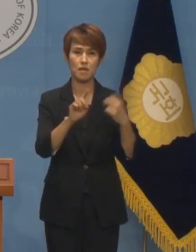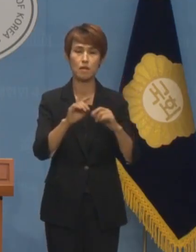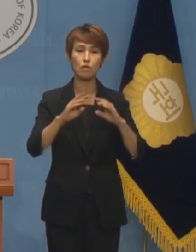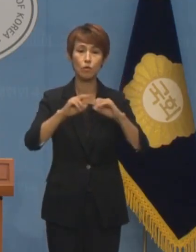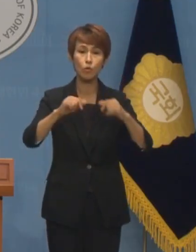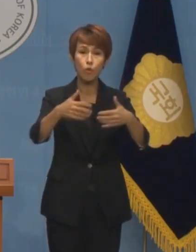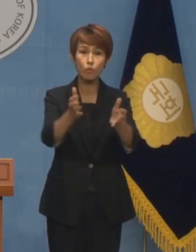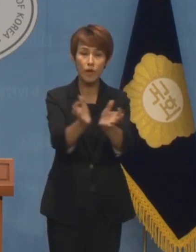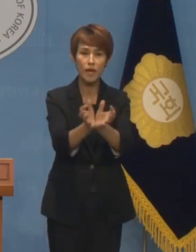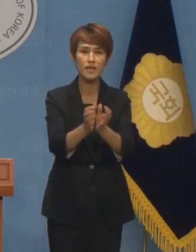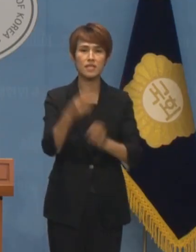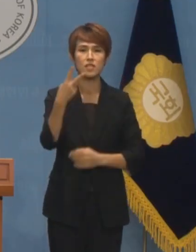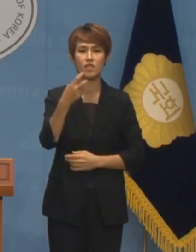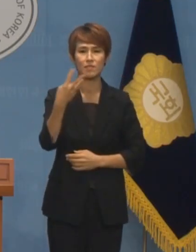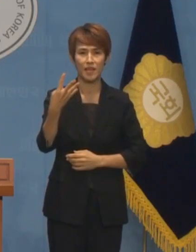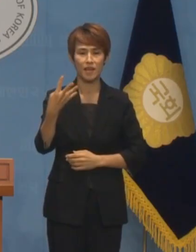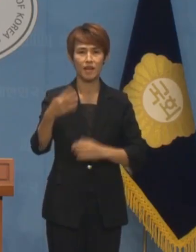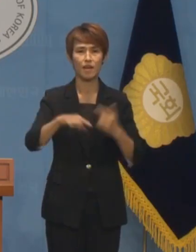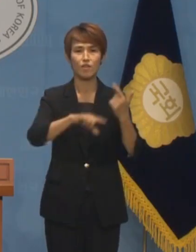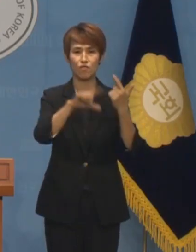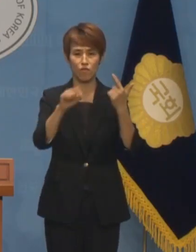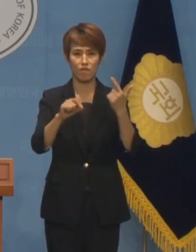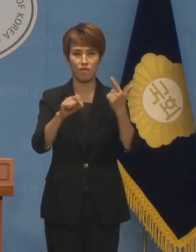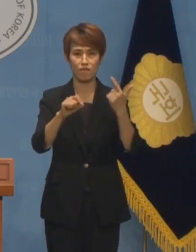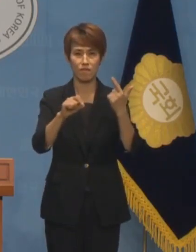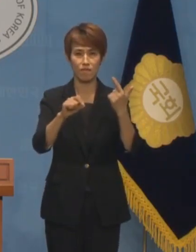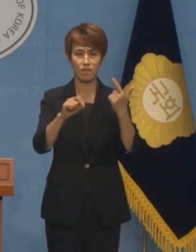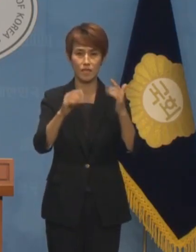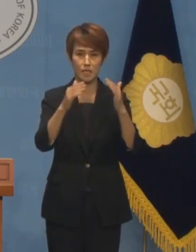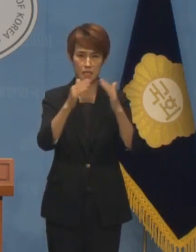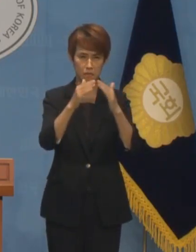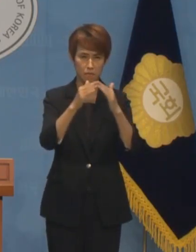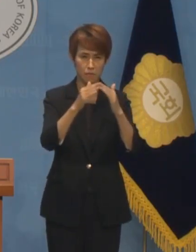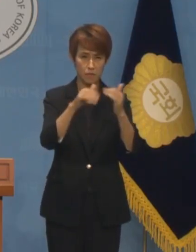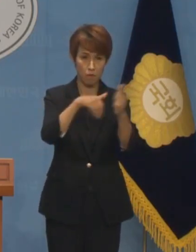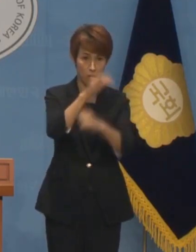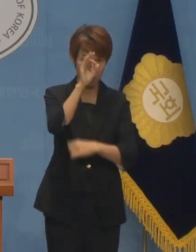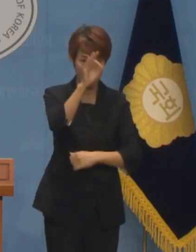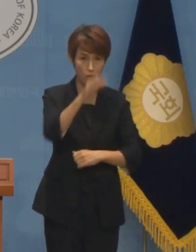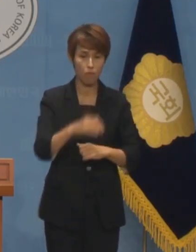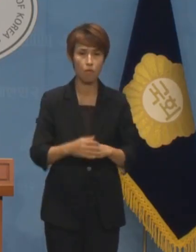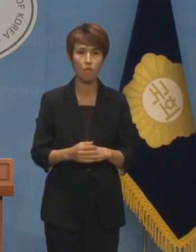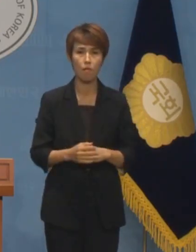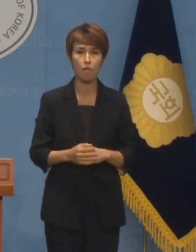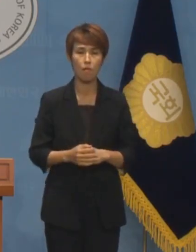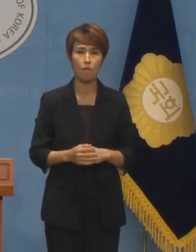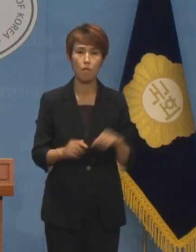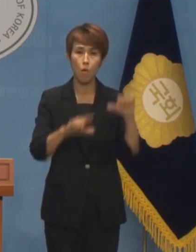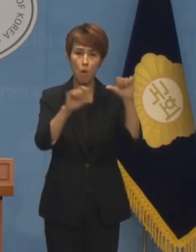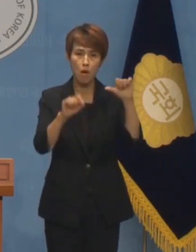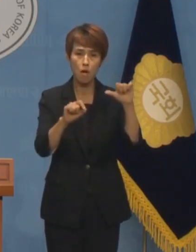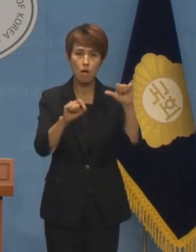국토교통부의 2024년 6월 주택 통계에 따르면 지난달 전국